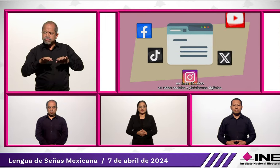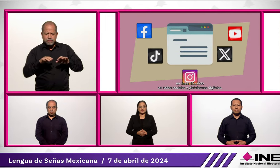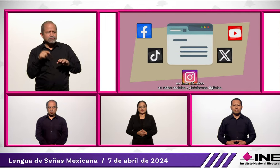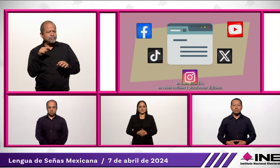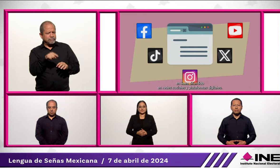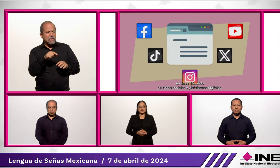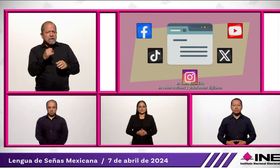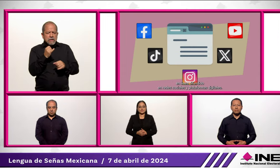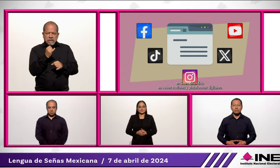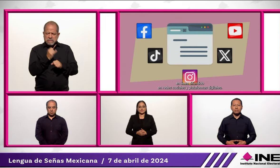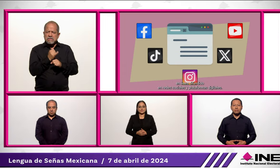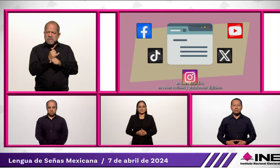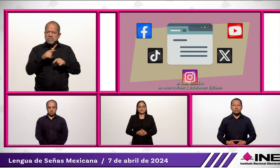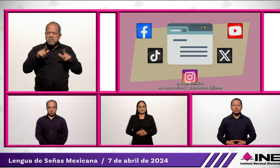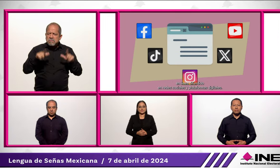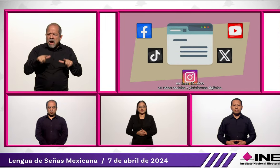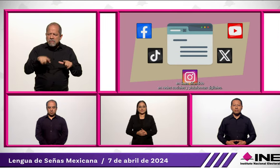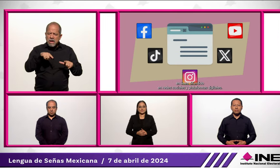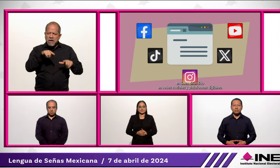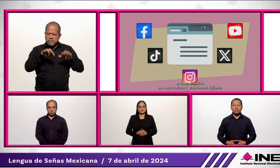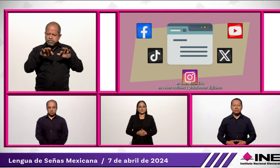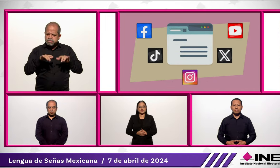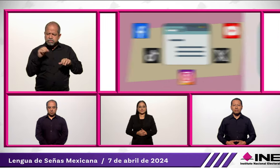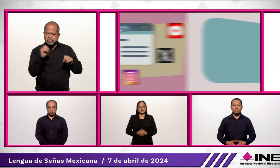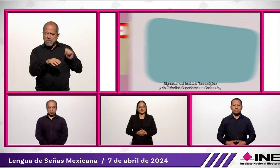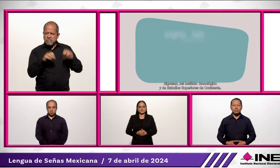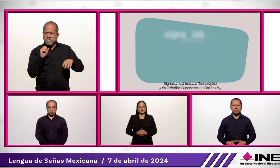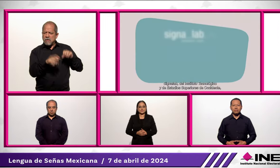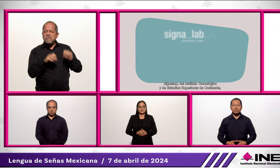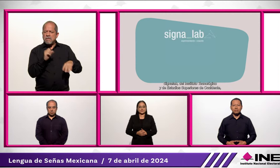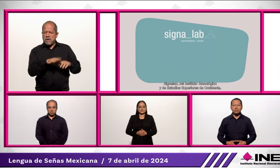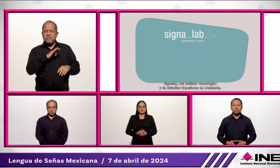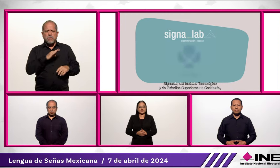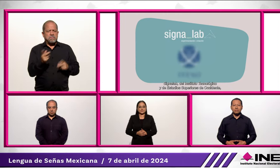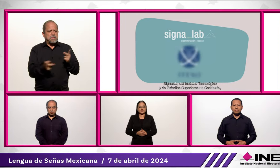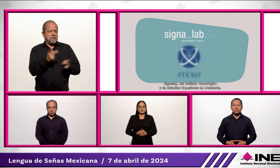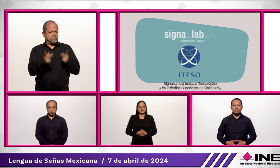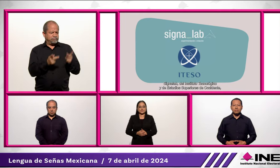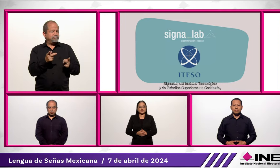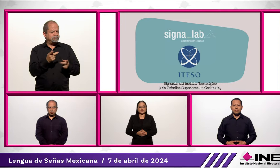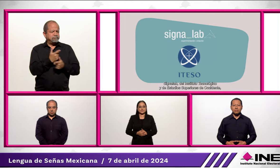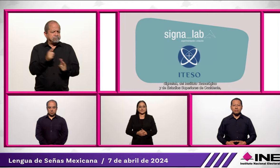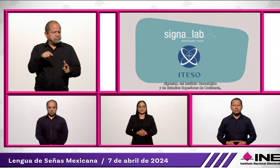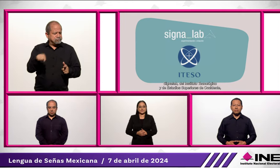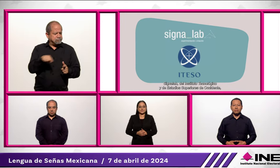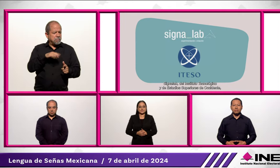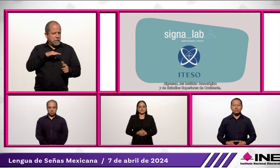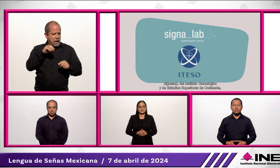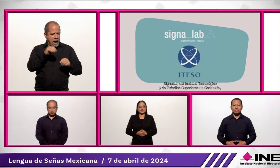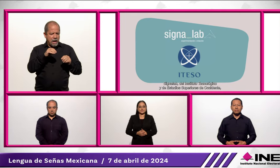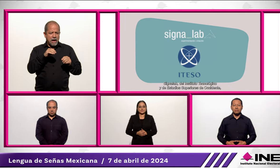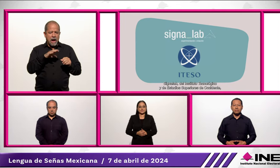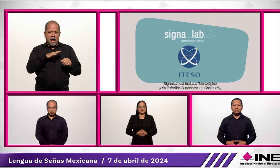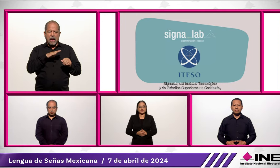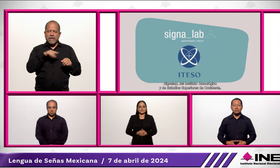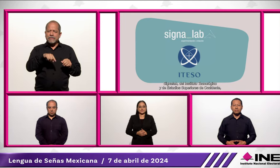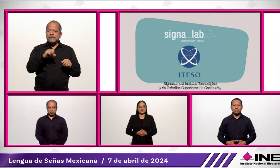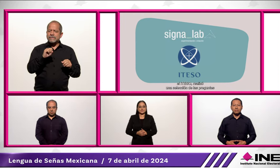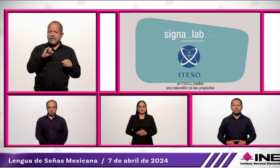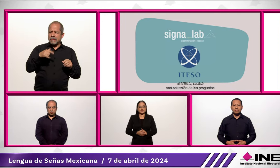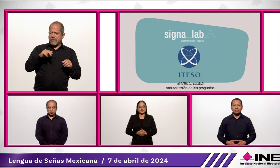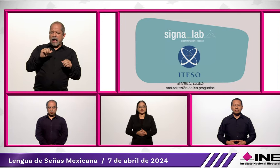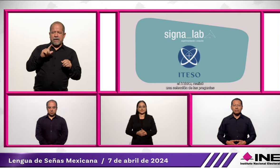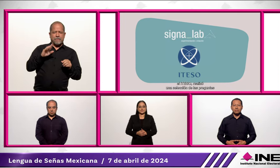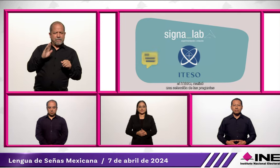línea difundido en redes sociales y plataformas digitales. Signalab del Instituto Tecnológico y de Estudios Superiores de